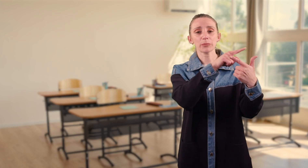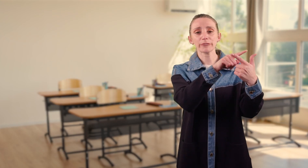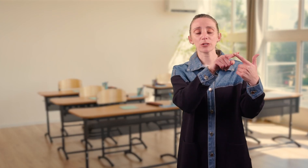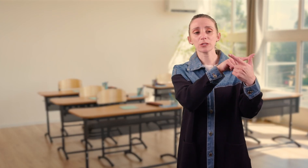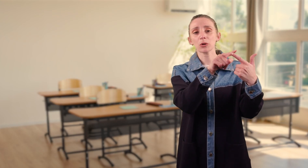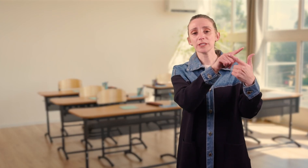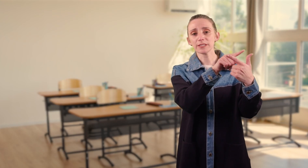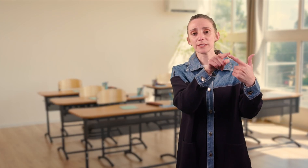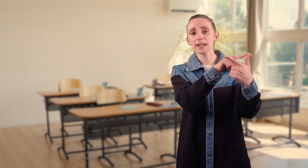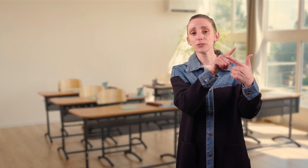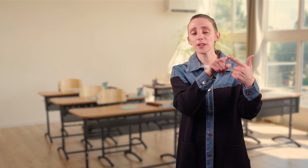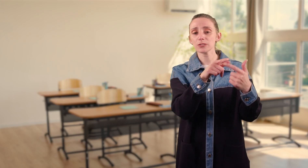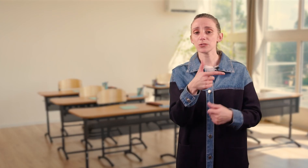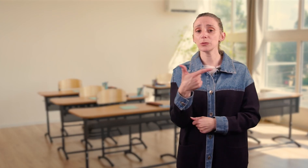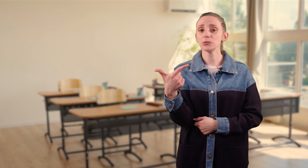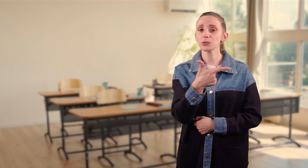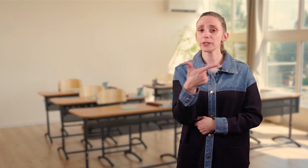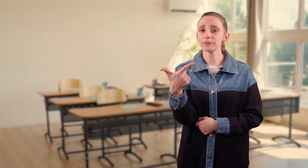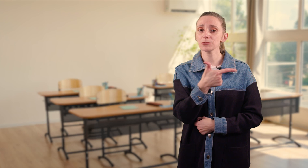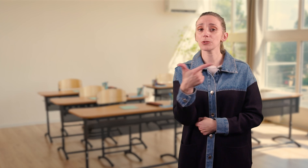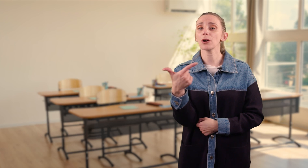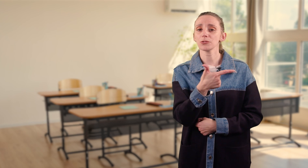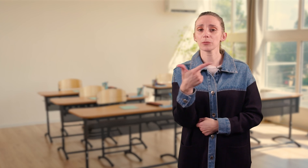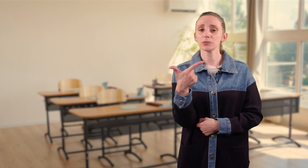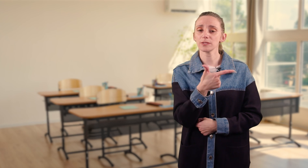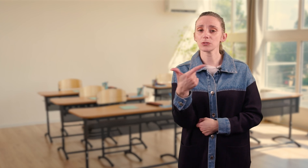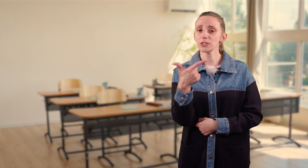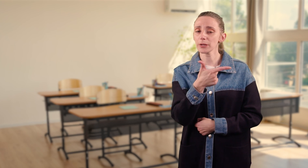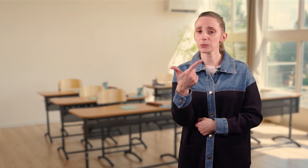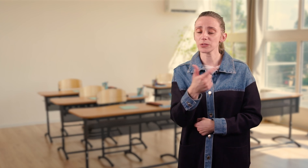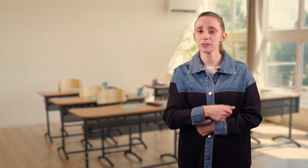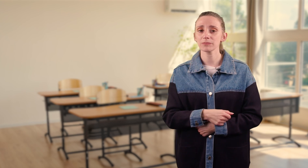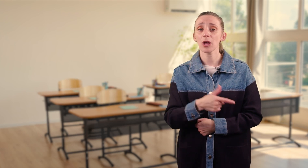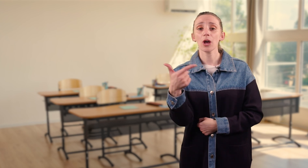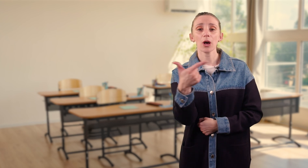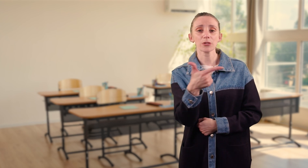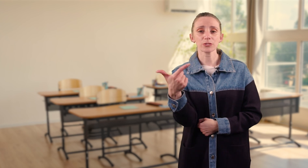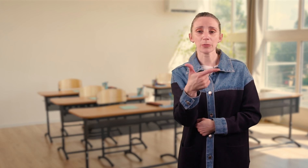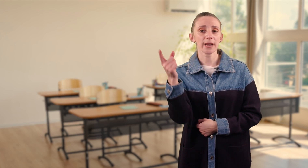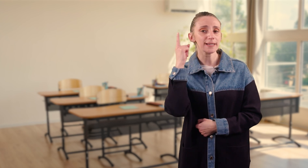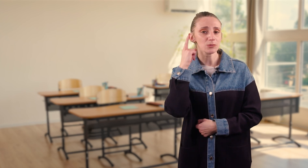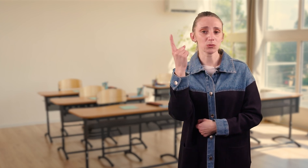pas forcément nécessaire de faire ceci puisqu'on a vu que ensemble pouvait se dire comme ceci. Ensemble, elles sont